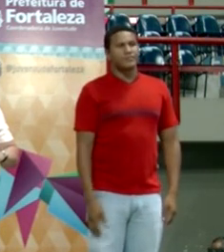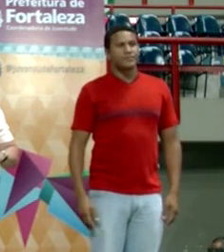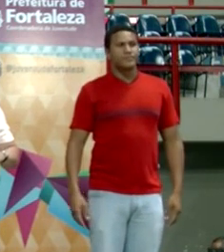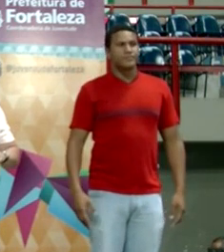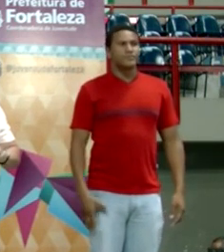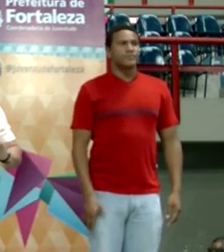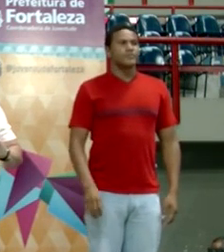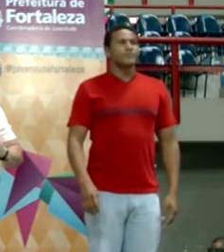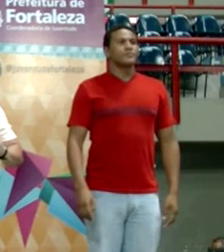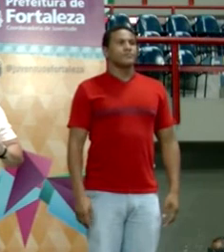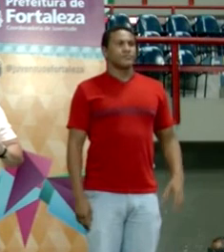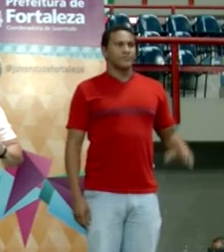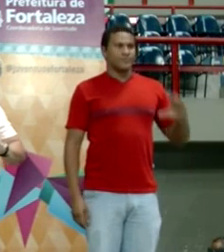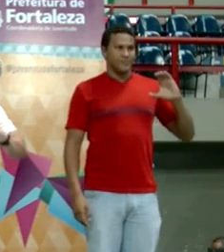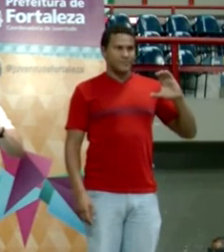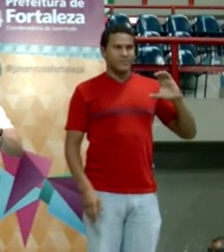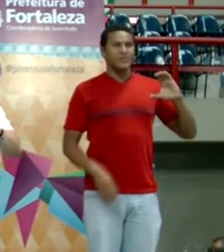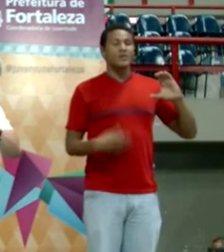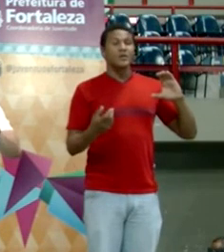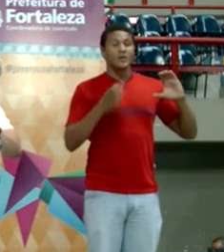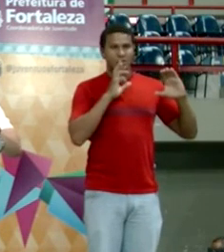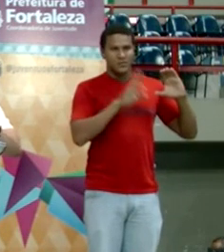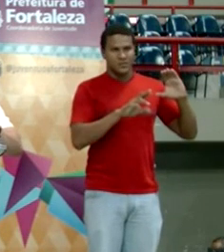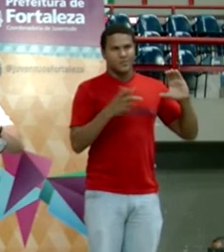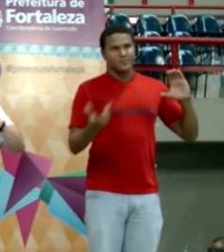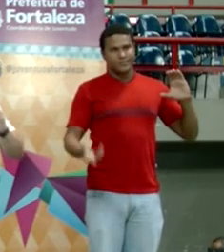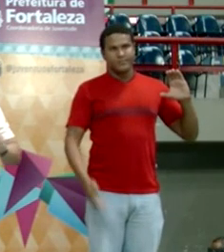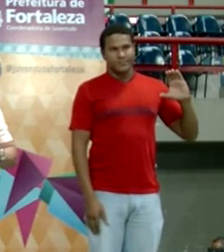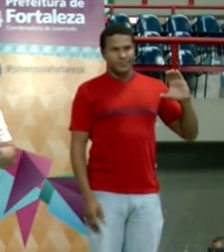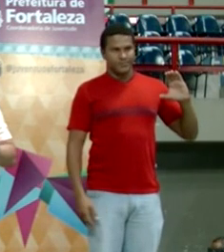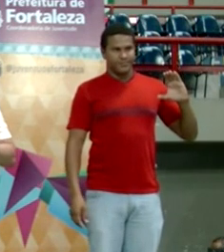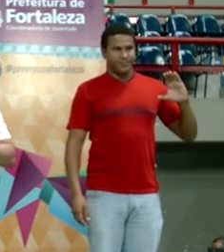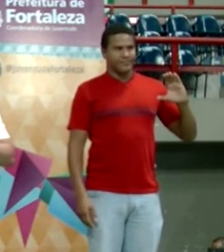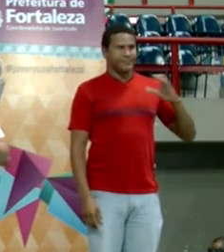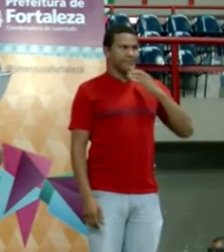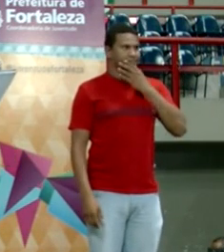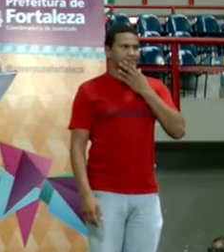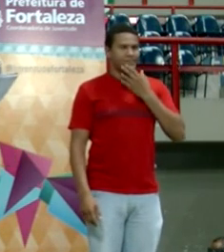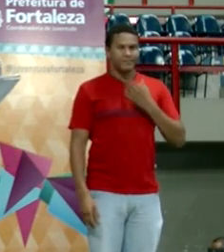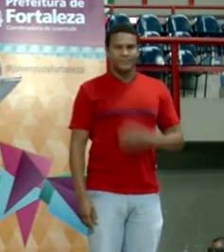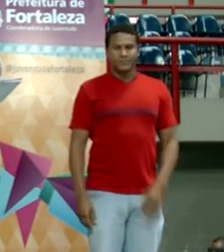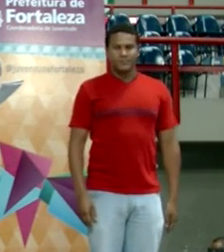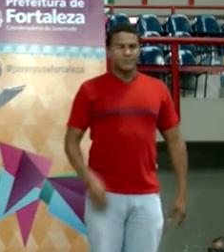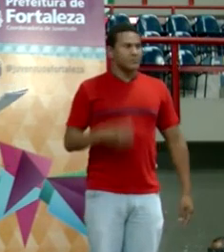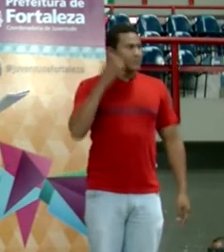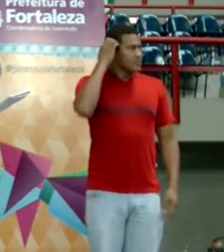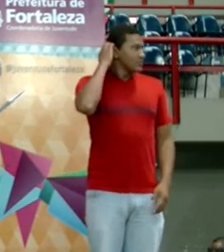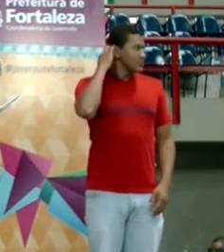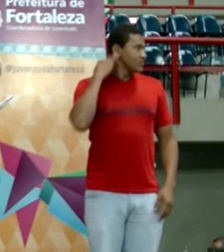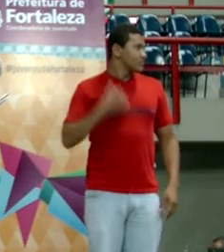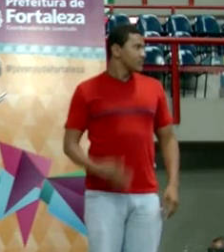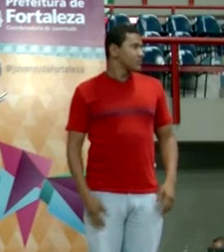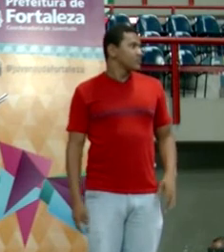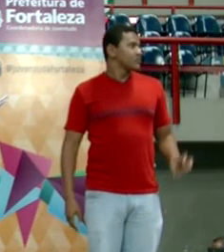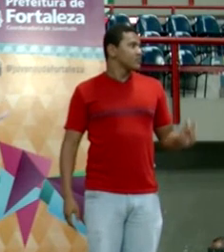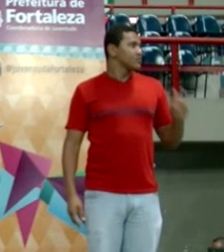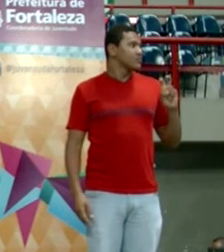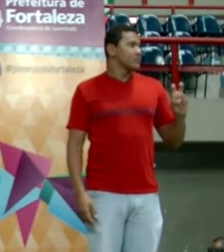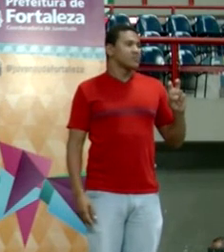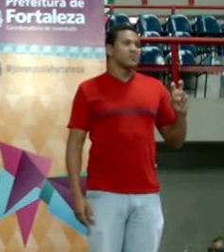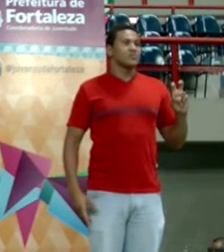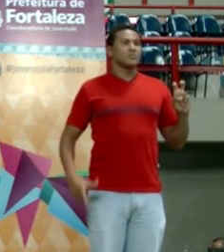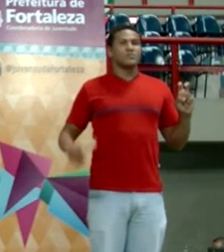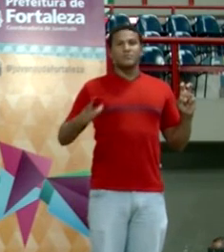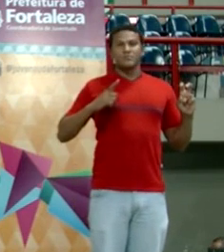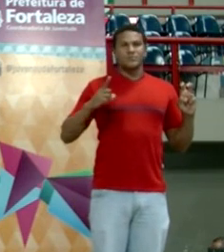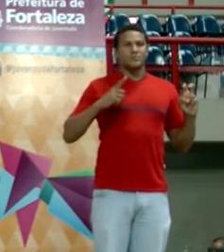C? C, de controle, tá certo? Olha a quinta. Você tem